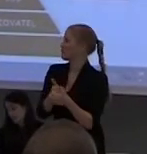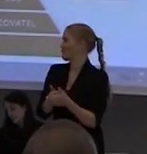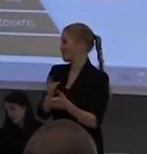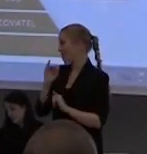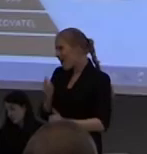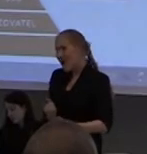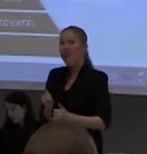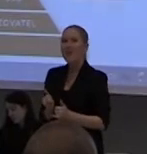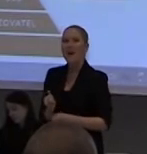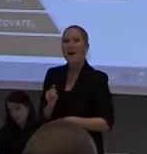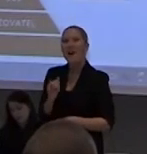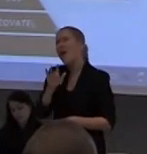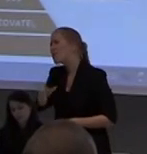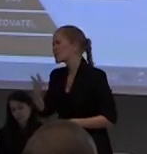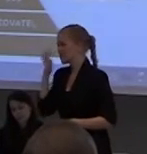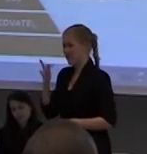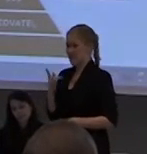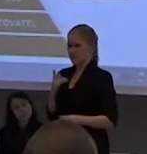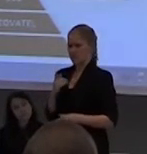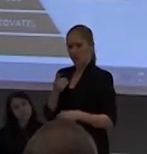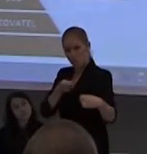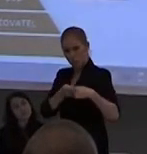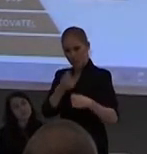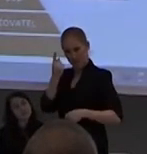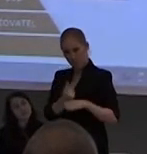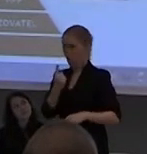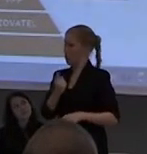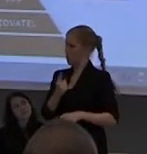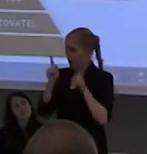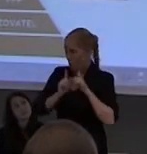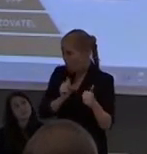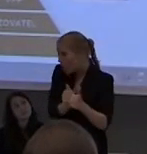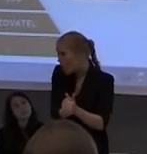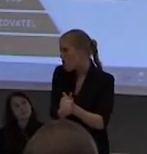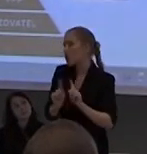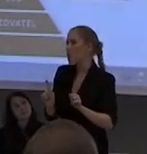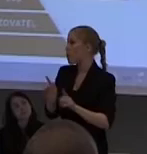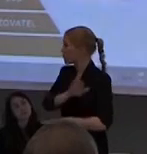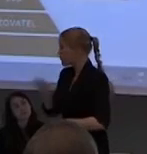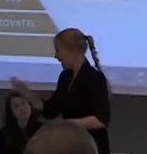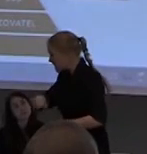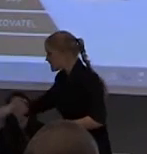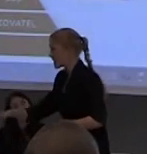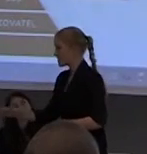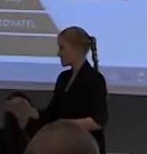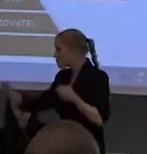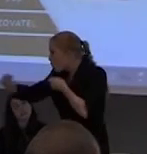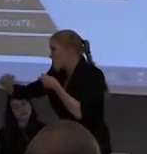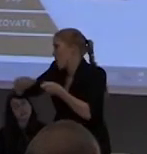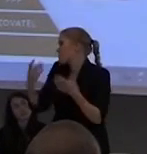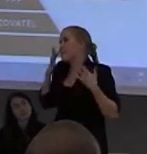můžu pracovat s celou třídou, anebo jenom jestli mám pracovat s Hugem. A taky bych se ráda na tom, jak s Hugem pracovat, domluvila s paní